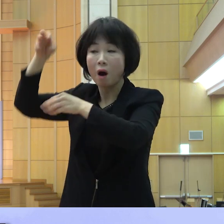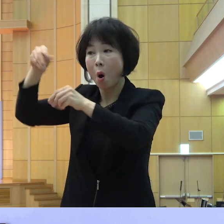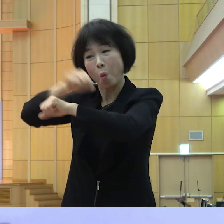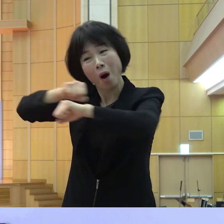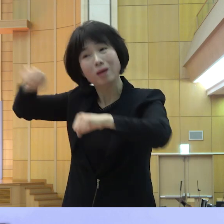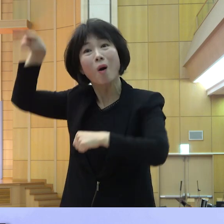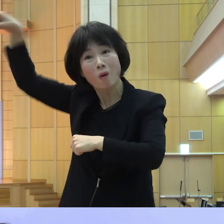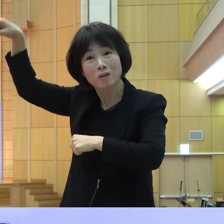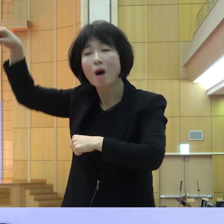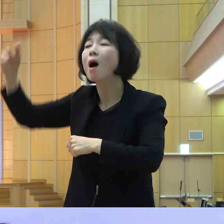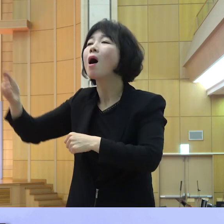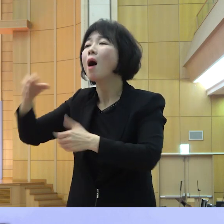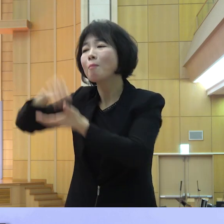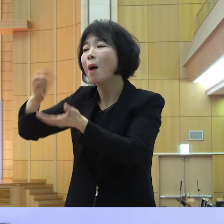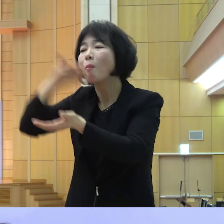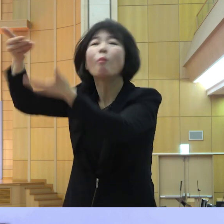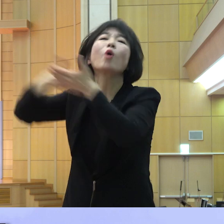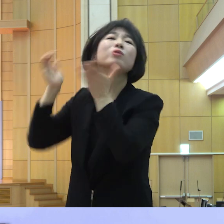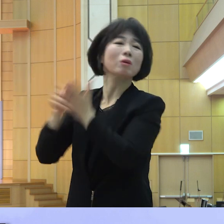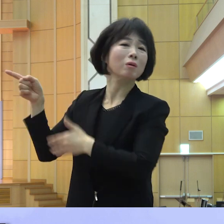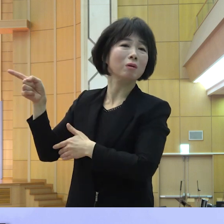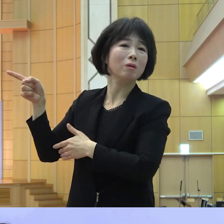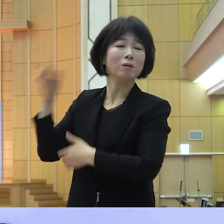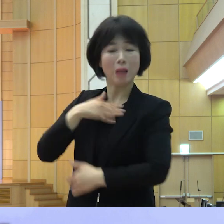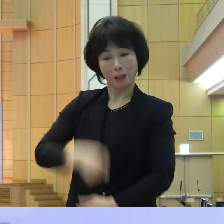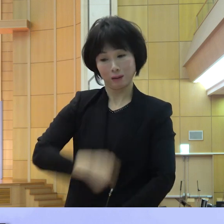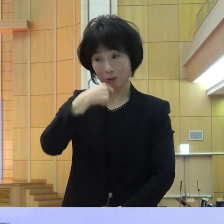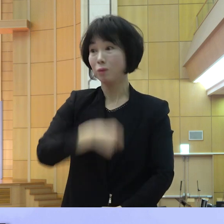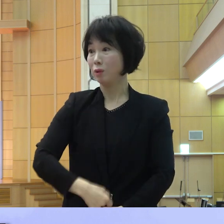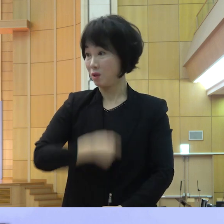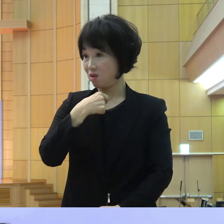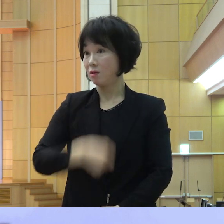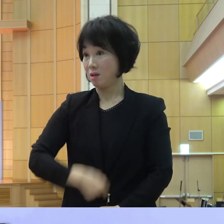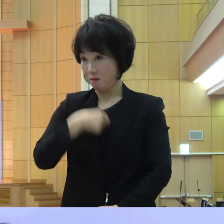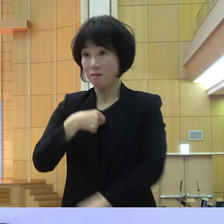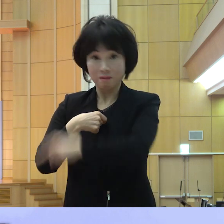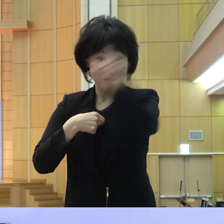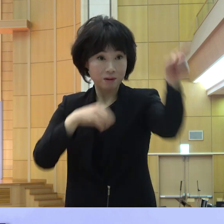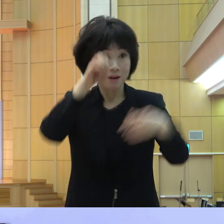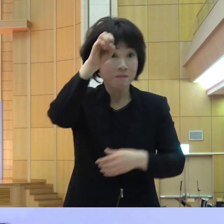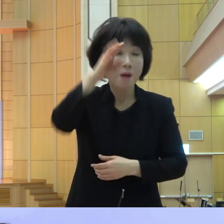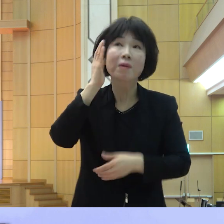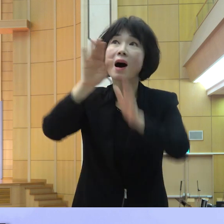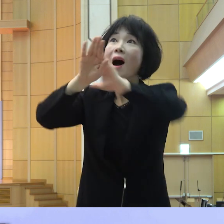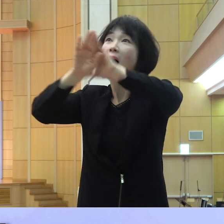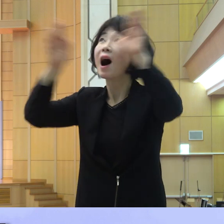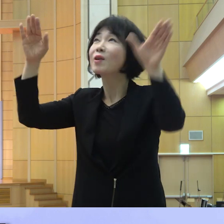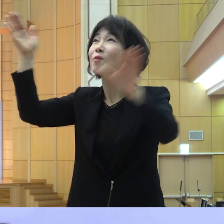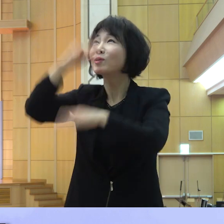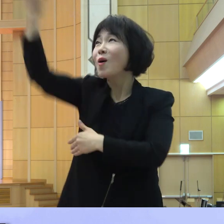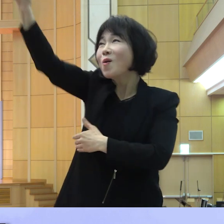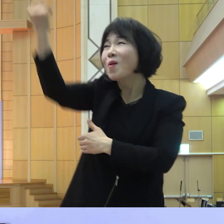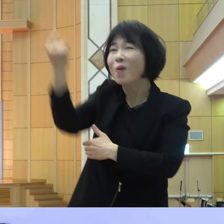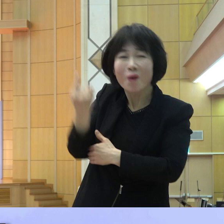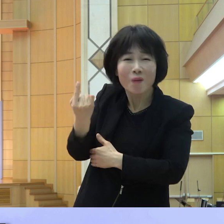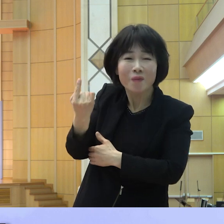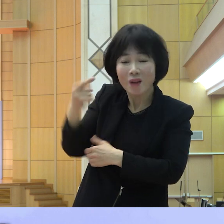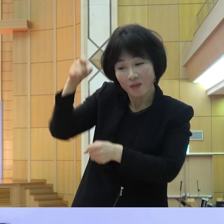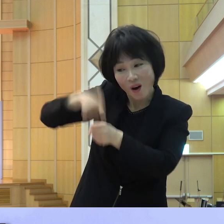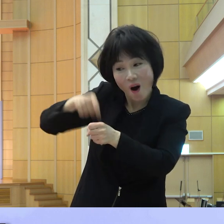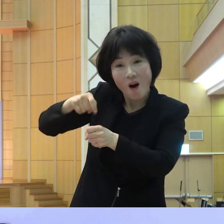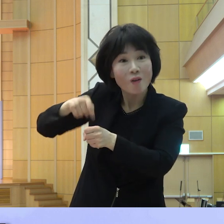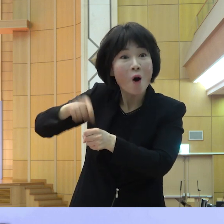먹었나이다. 예수께서 이르시되 내가 진실로 너에게 이르노니 하늘에서 내린 떡은 모세가 준 게